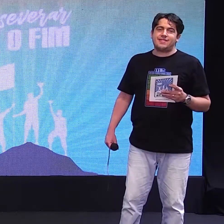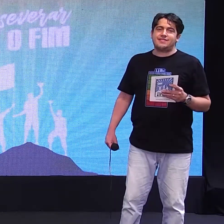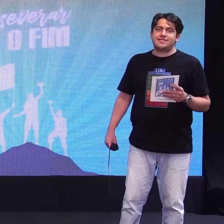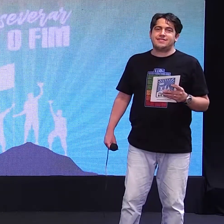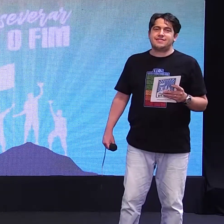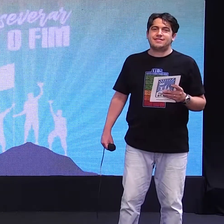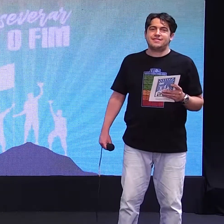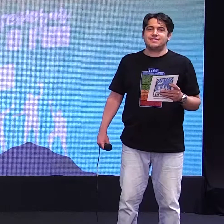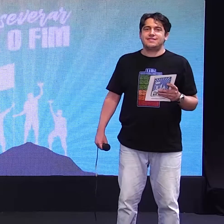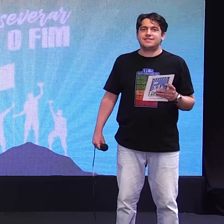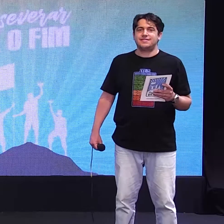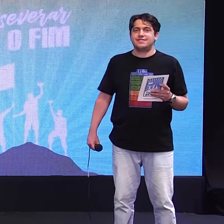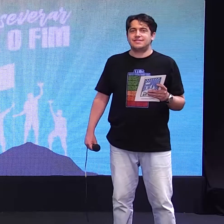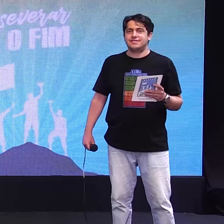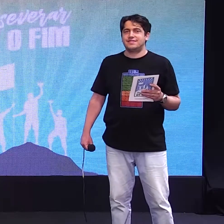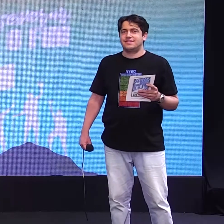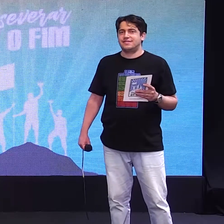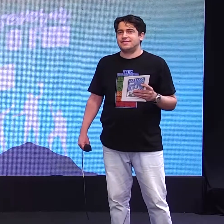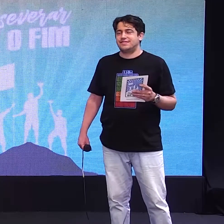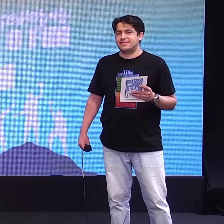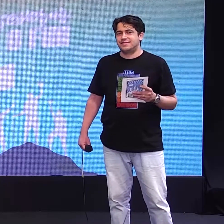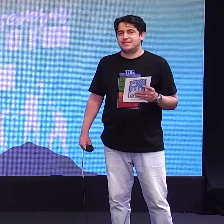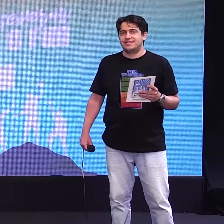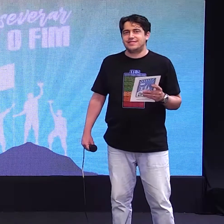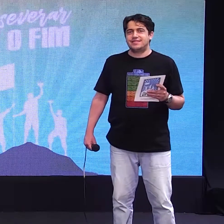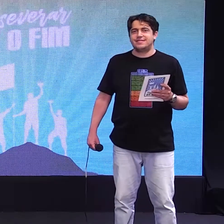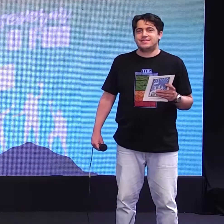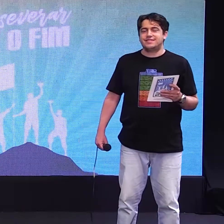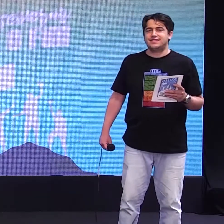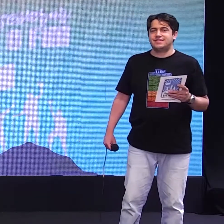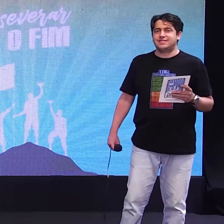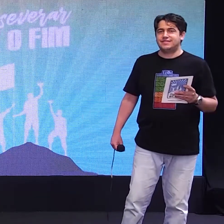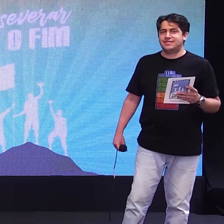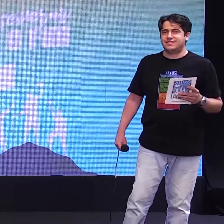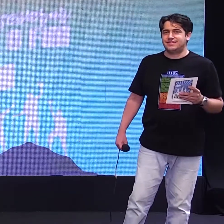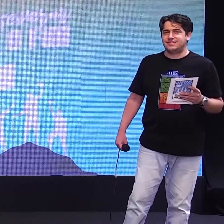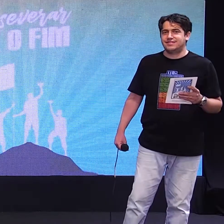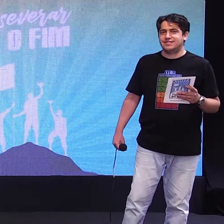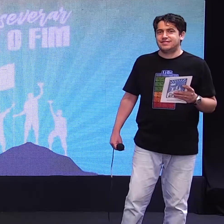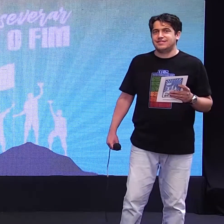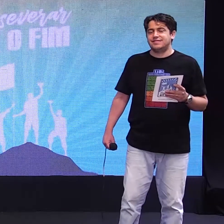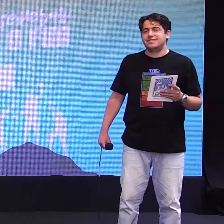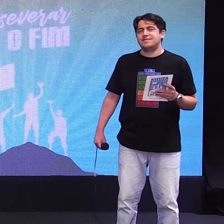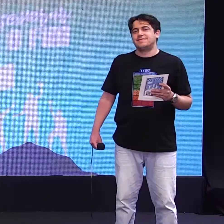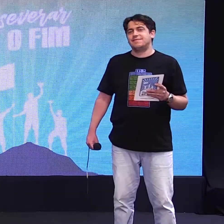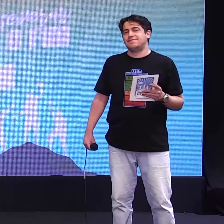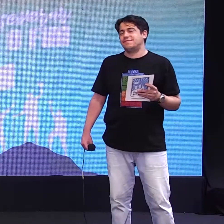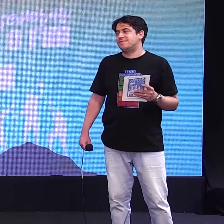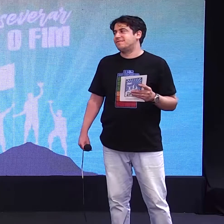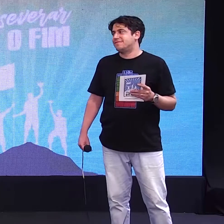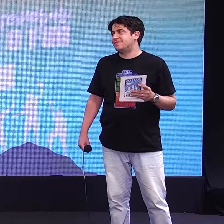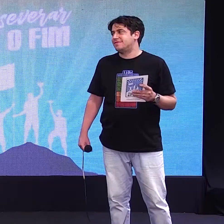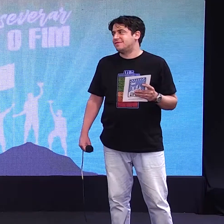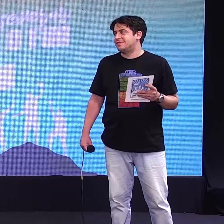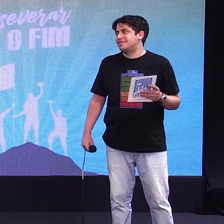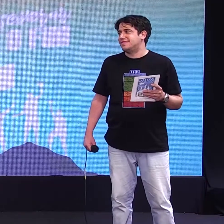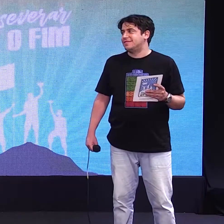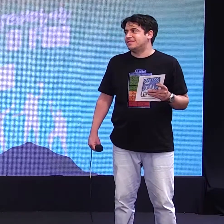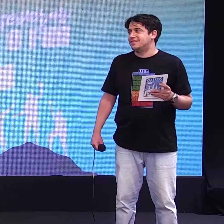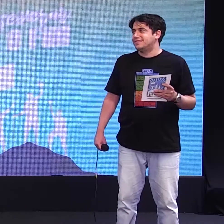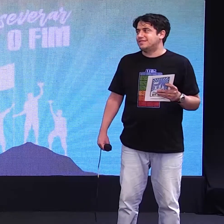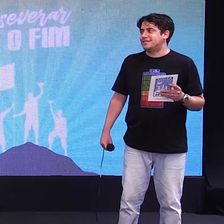experiências e ouvirmos mais da palavra do Senhor. Nós estamos na conferência de jovens Perseverar até o